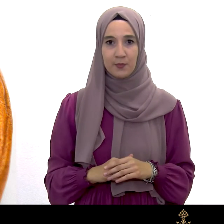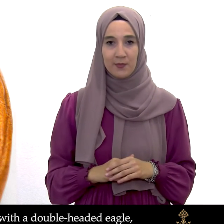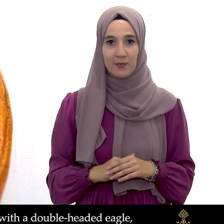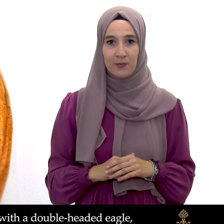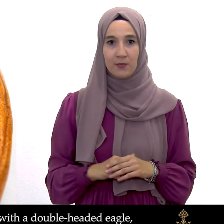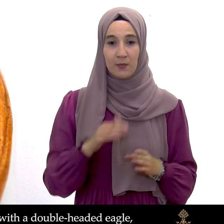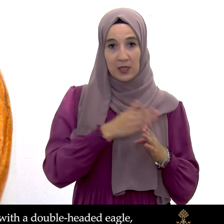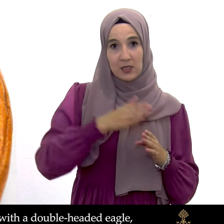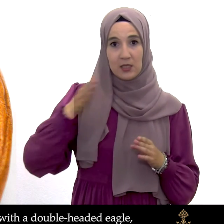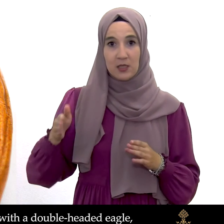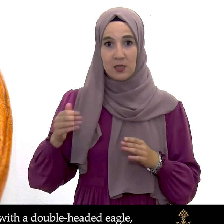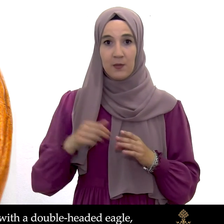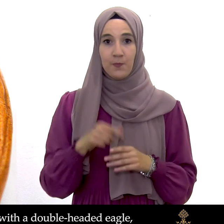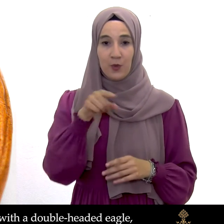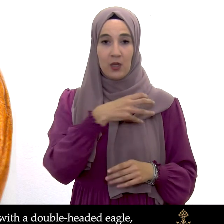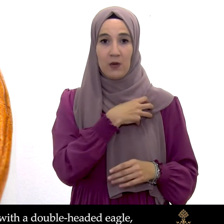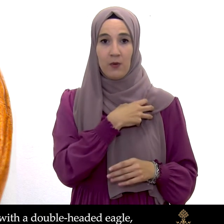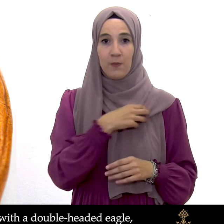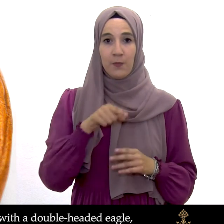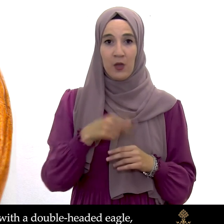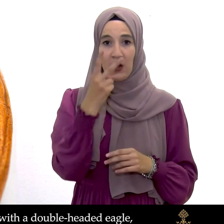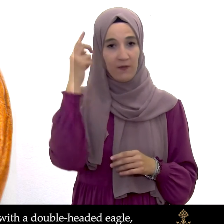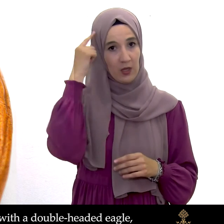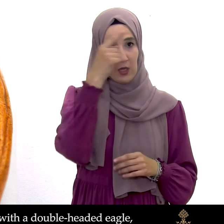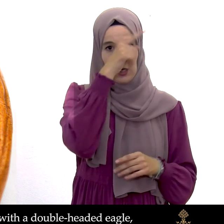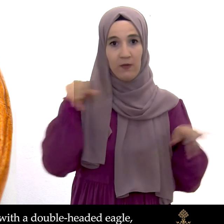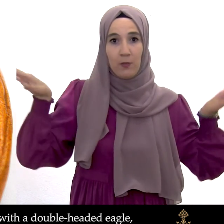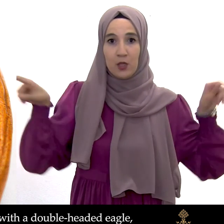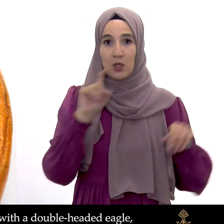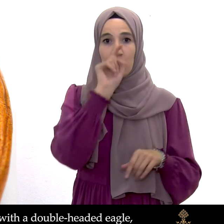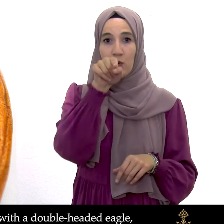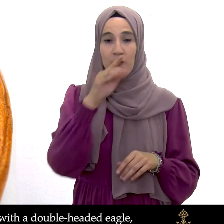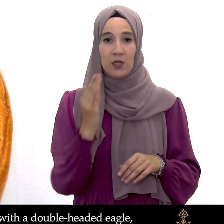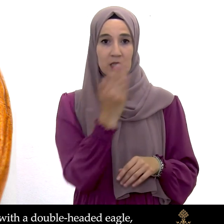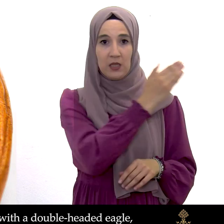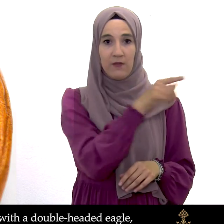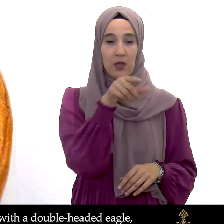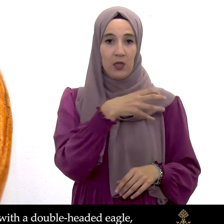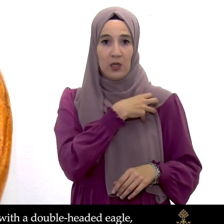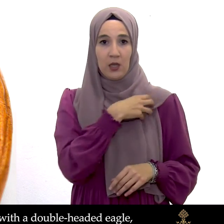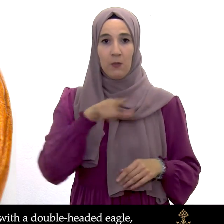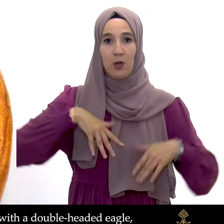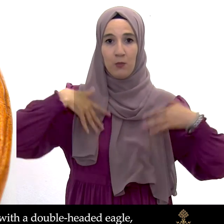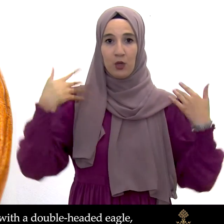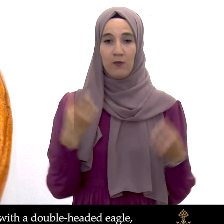S desne strane grb s dvoglavim orlom, a s lijeve grb s motivom ljiljana.